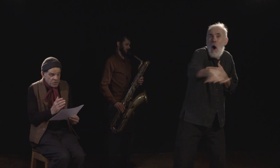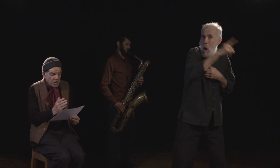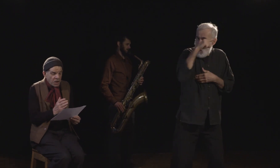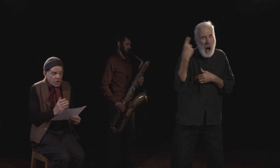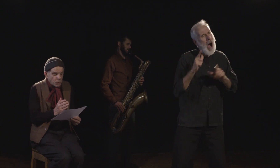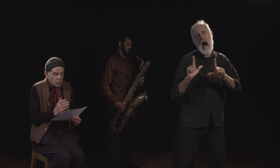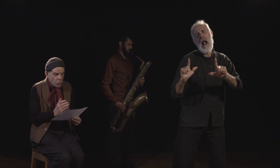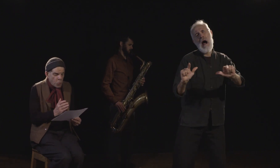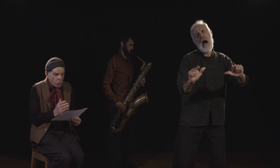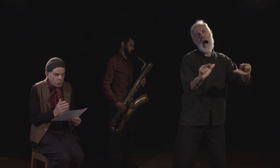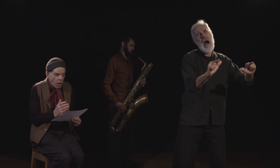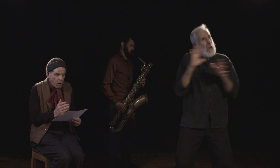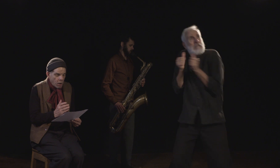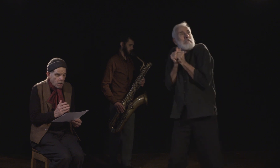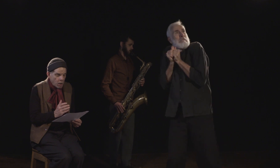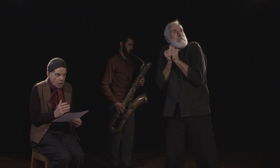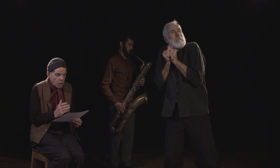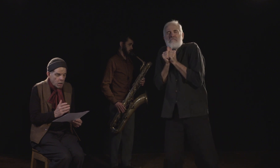même serré contre l'autre.